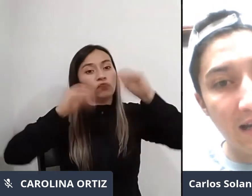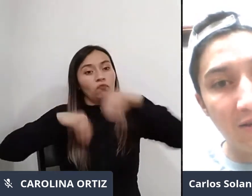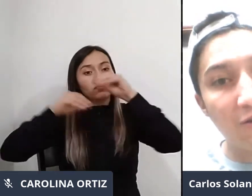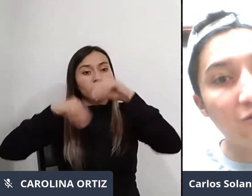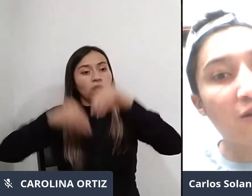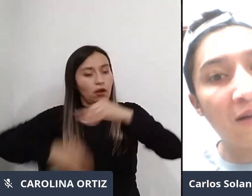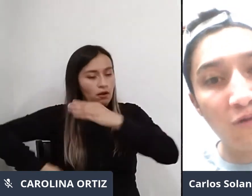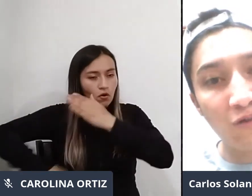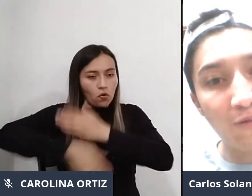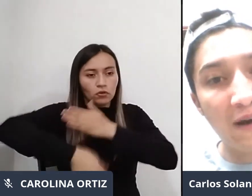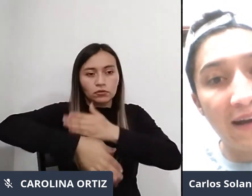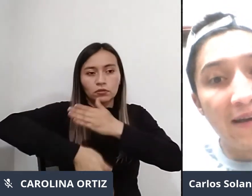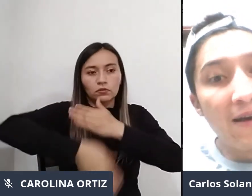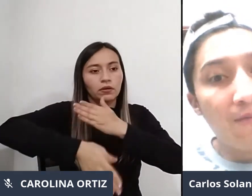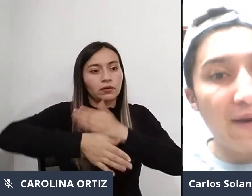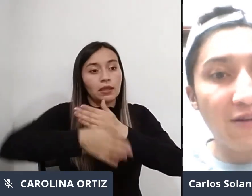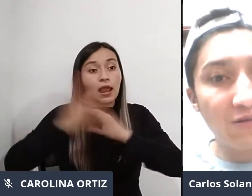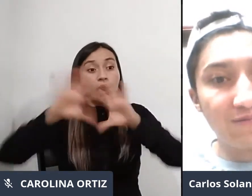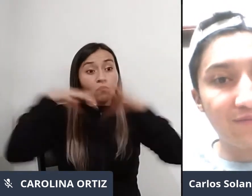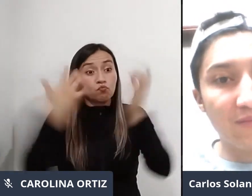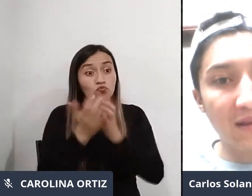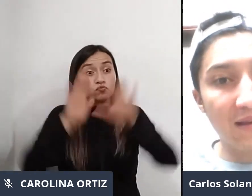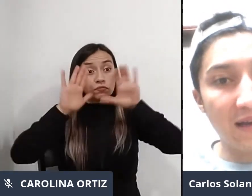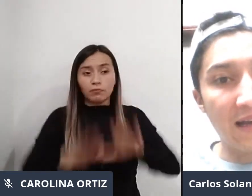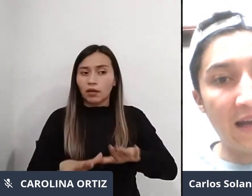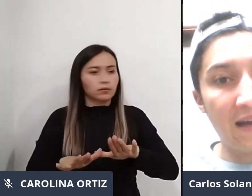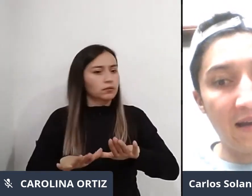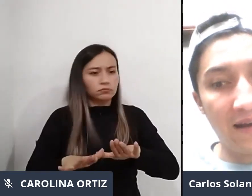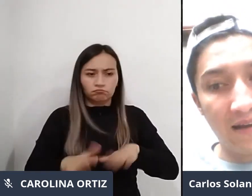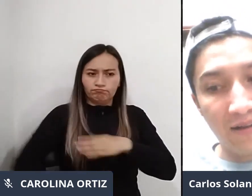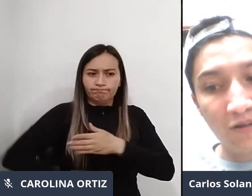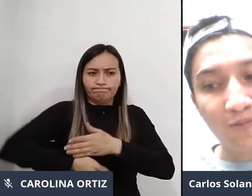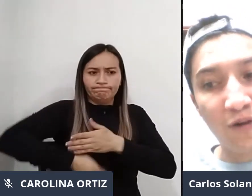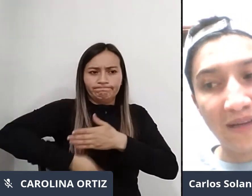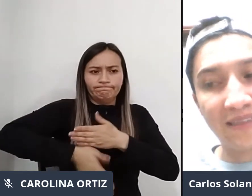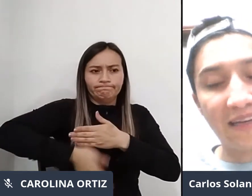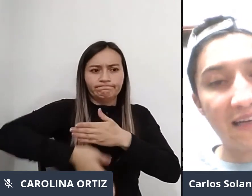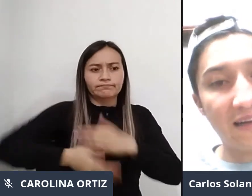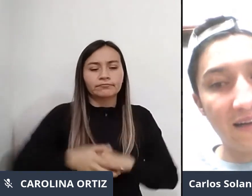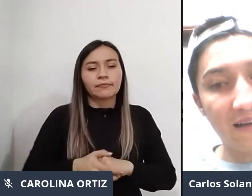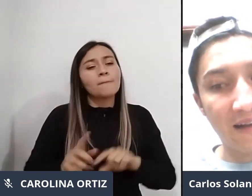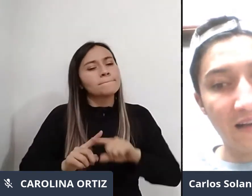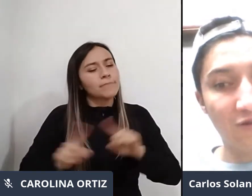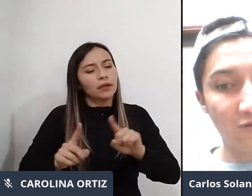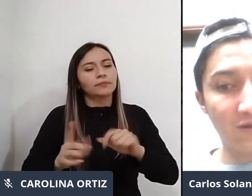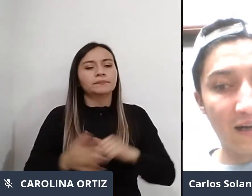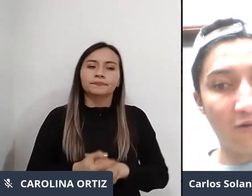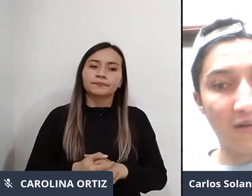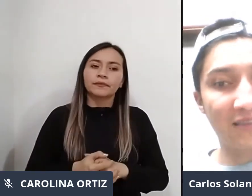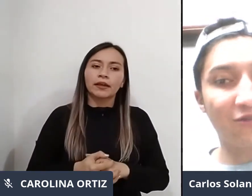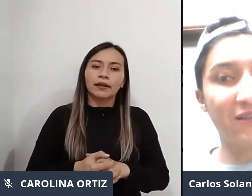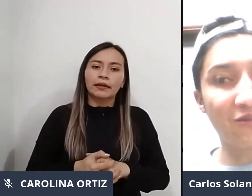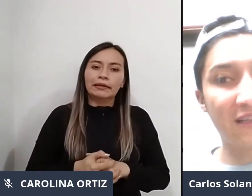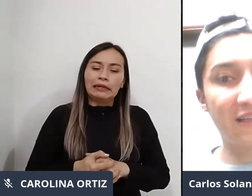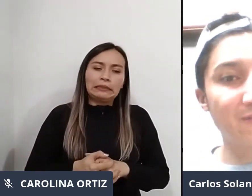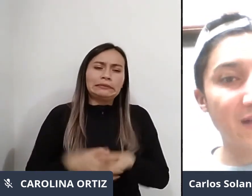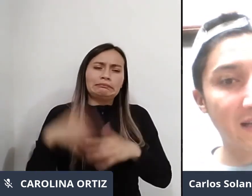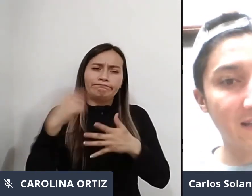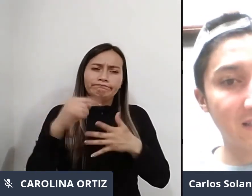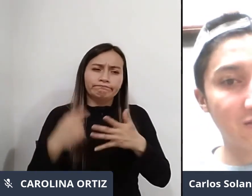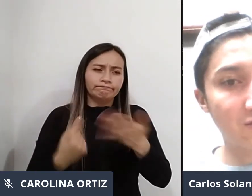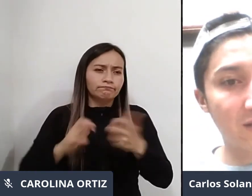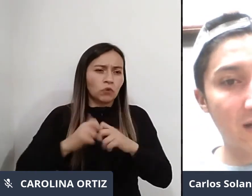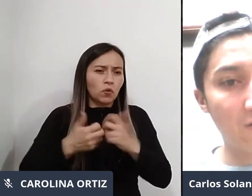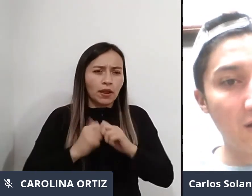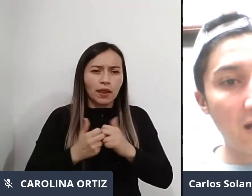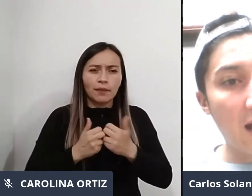continúa, no, el mundo no para, pero los problemas que esto nos trajo, las condiciones, las